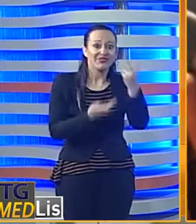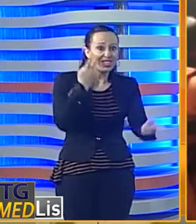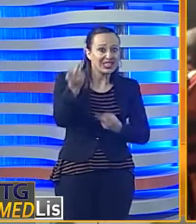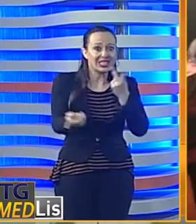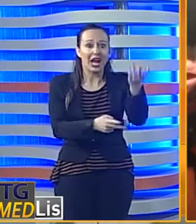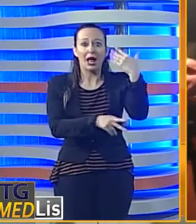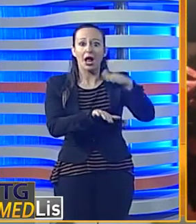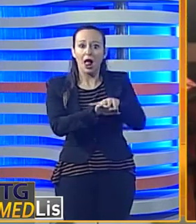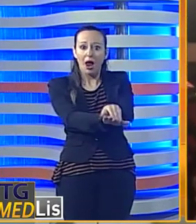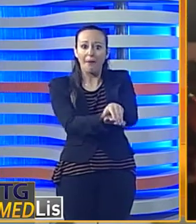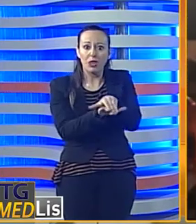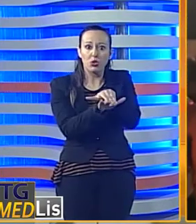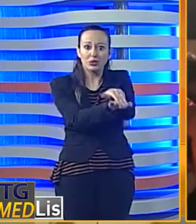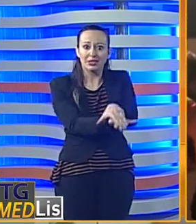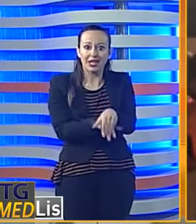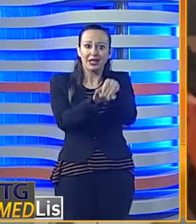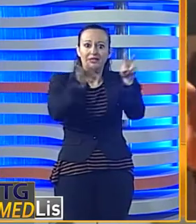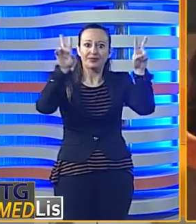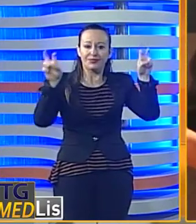possono uscire.